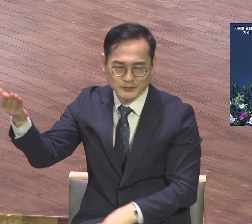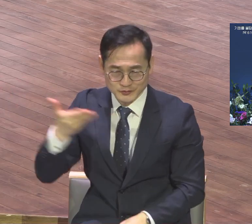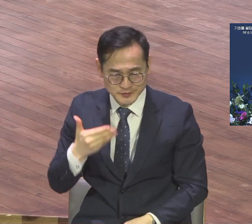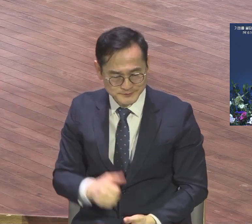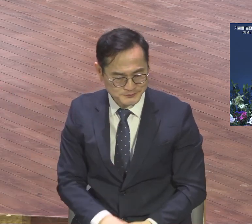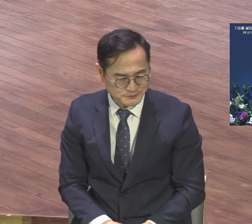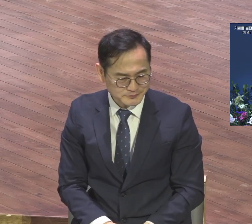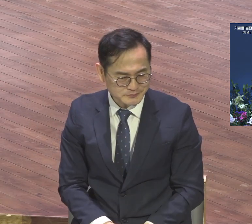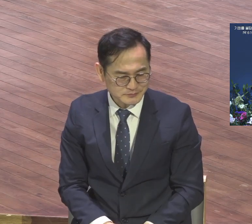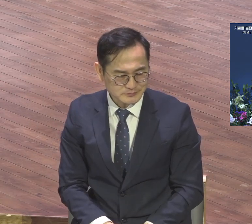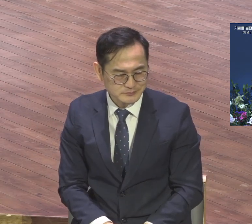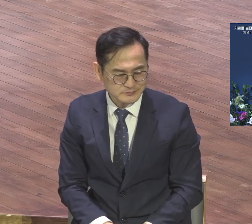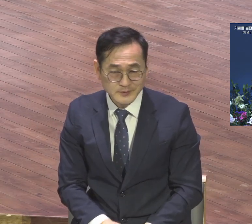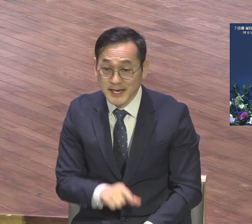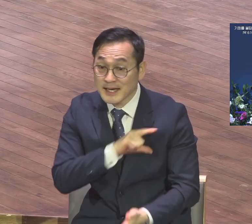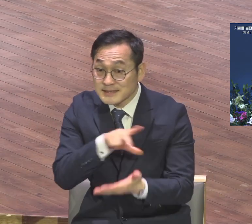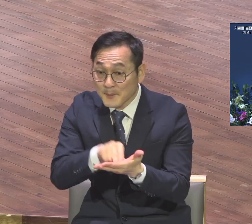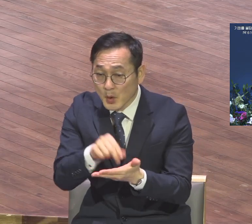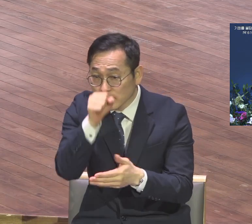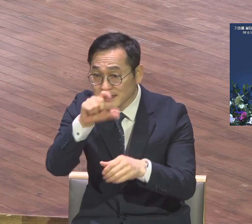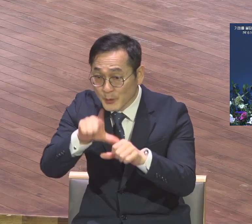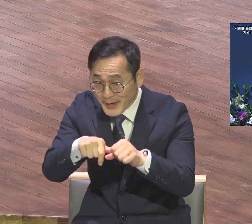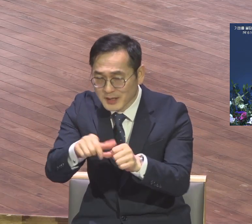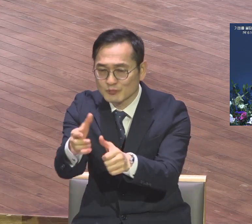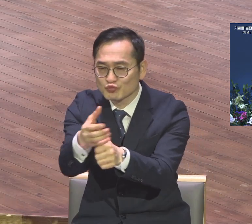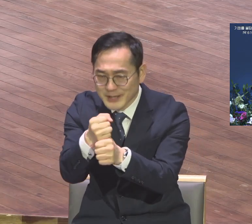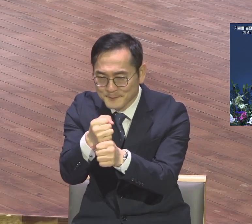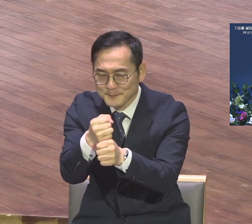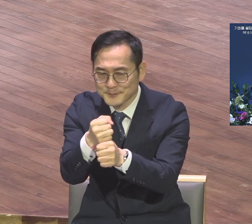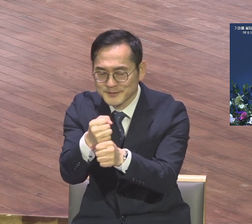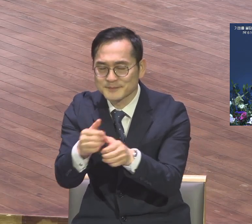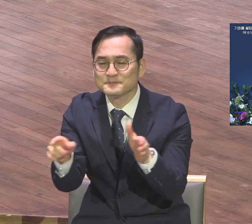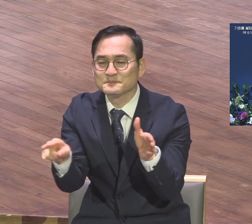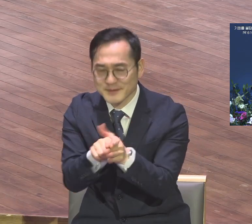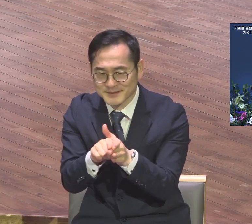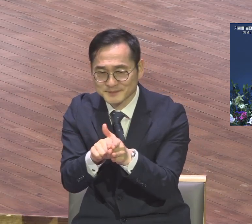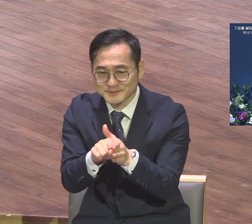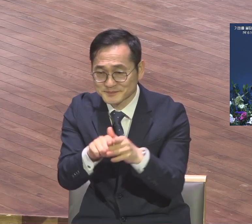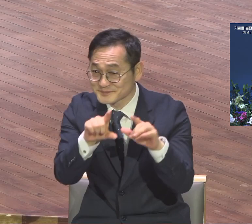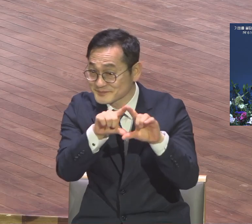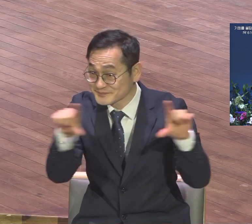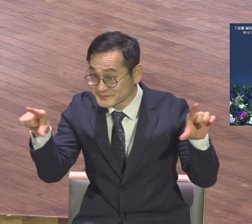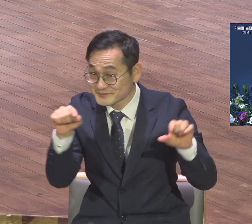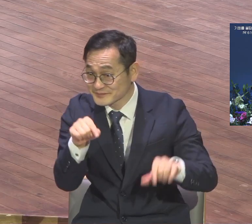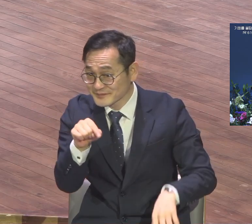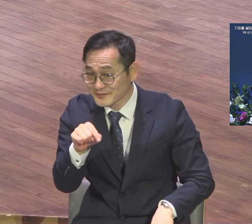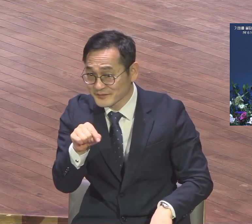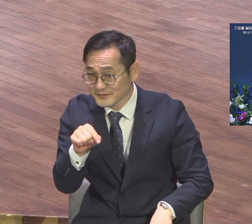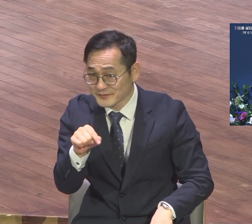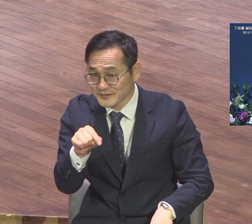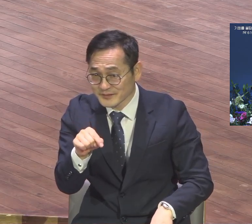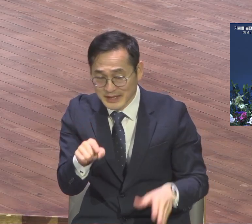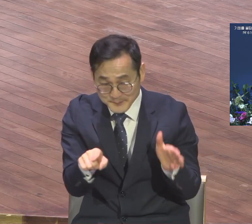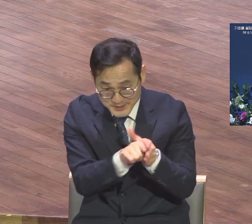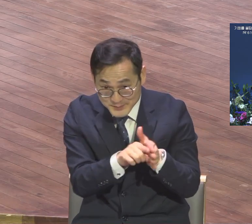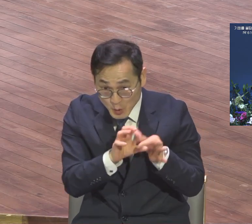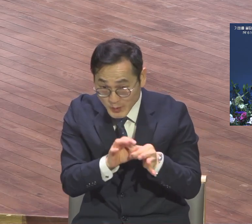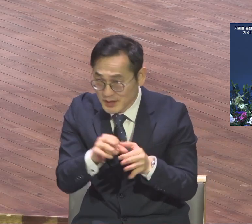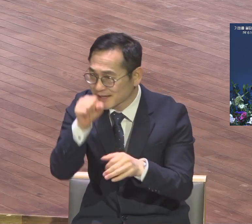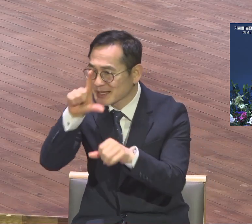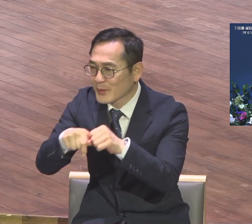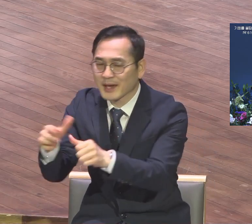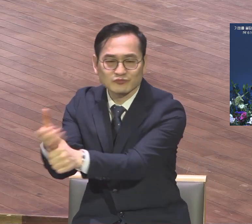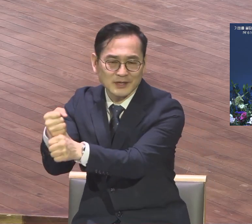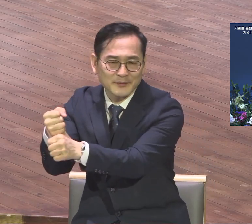좀 재밌죠? 기회를 붙잡는 믿음. 기회는 믿음을 통해 붙잡을 수 있다는 뜻이에요. 기회는